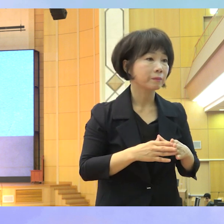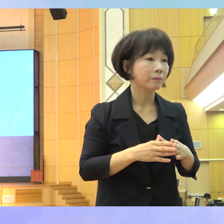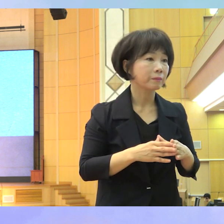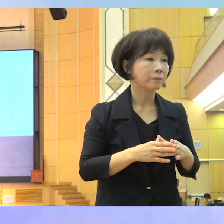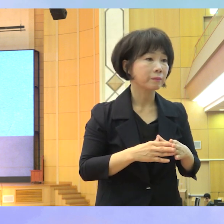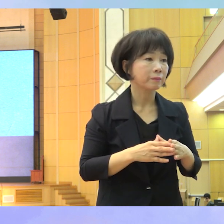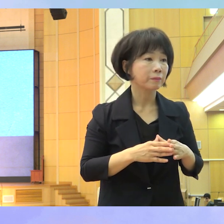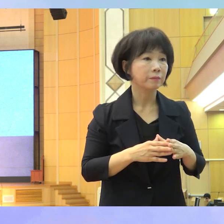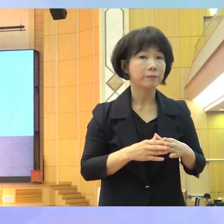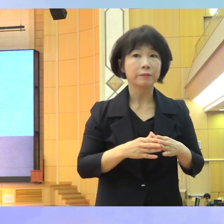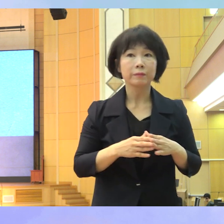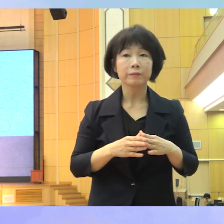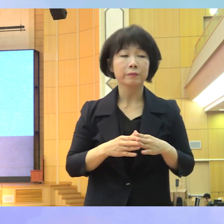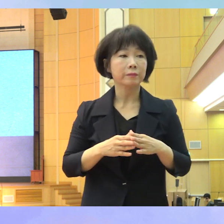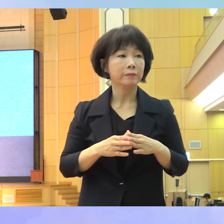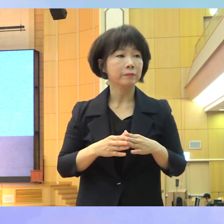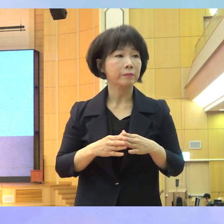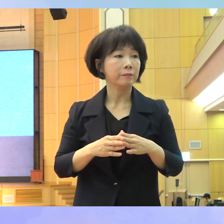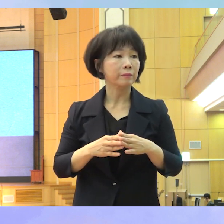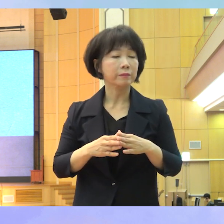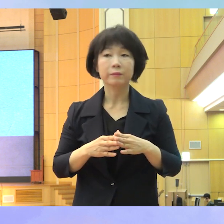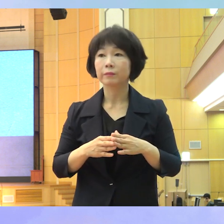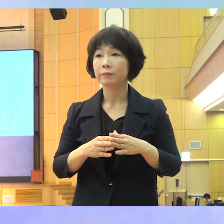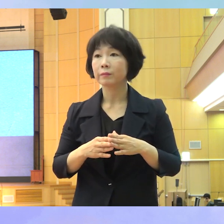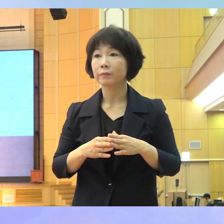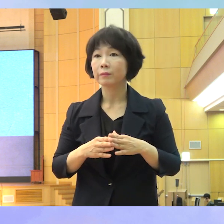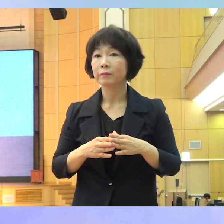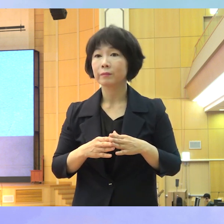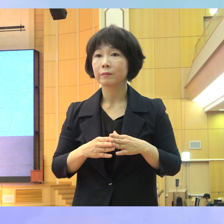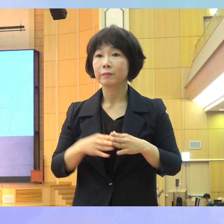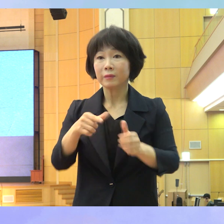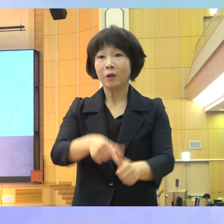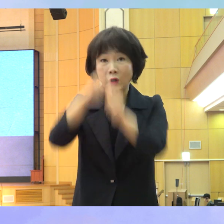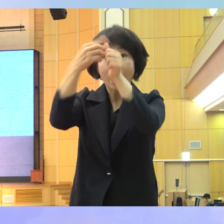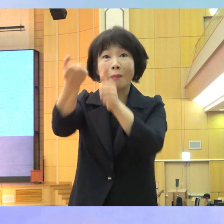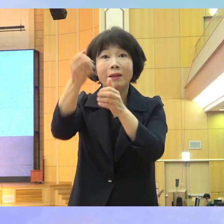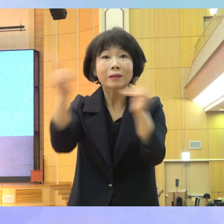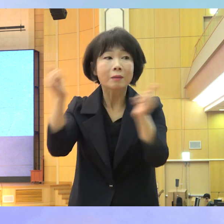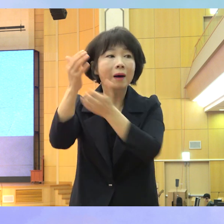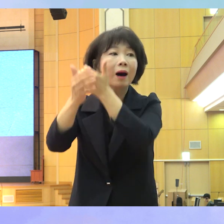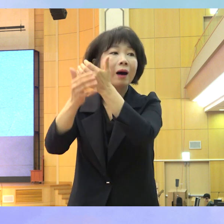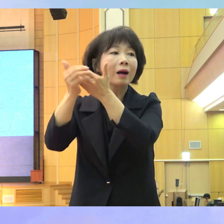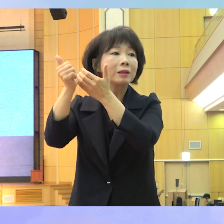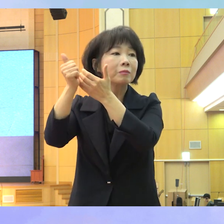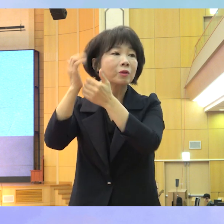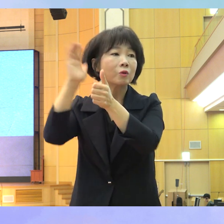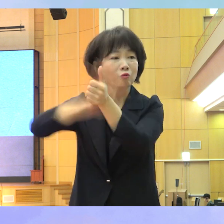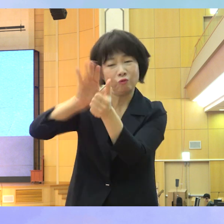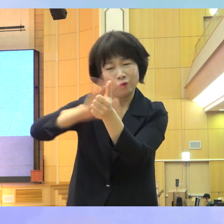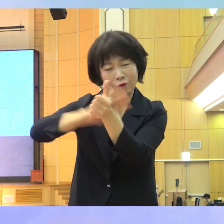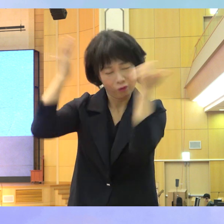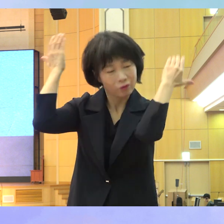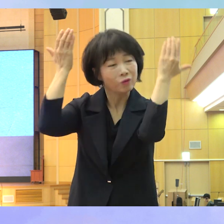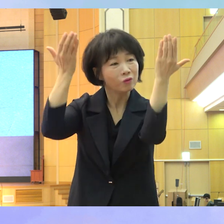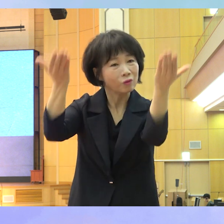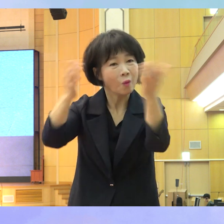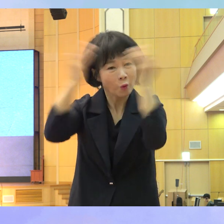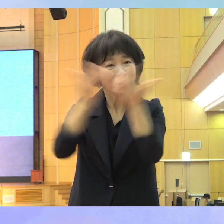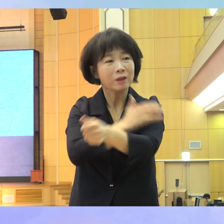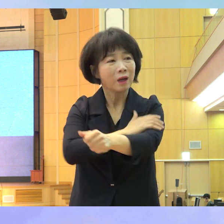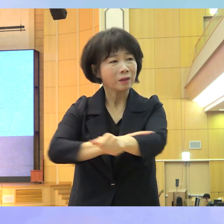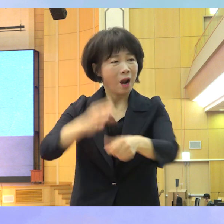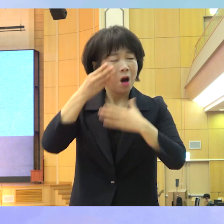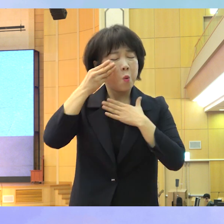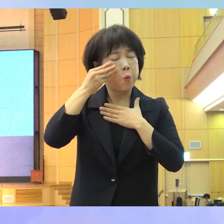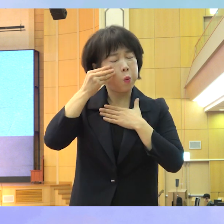믿음으로 사는 자는 하늘에서 뭘 받아요? 위로를 받겠네. 무슨 일을 만나든지